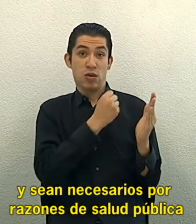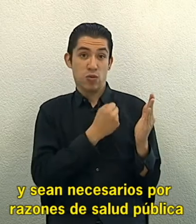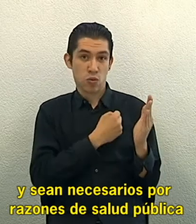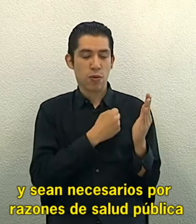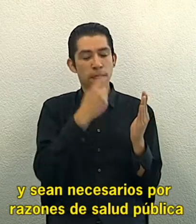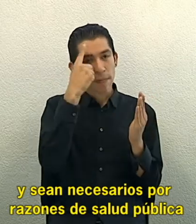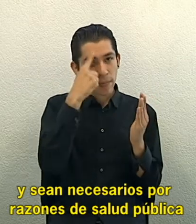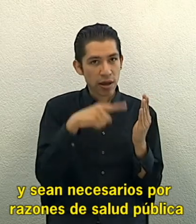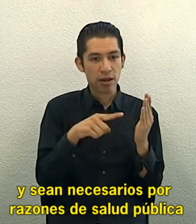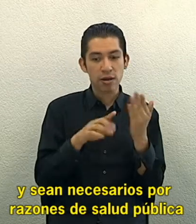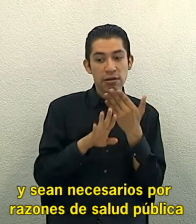de salud pública